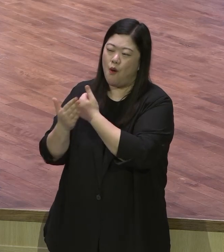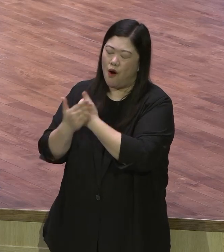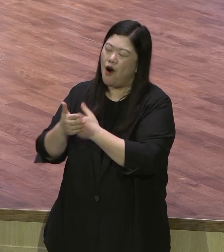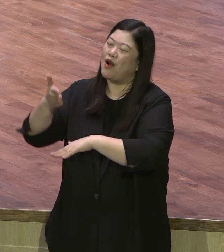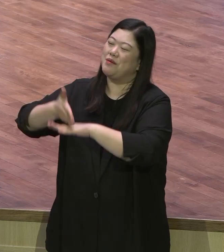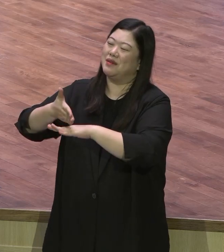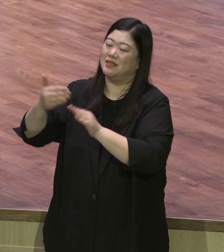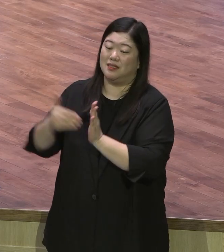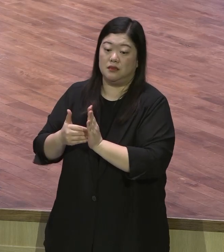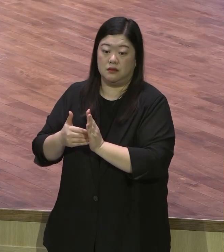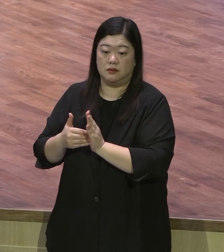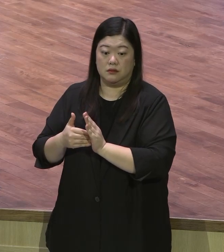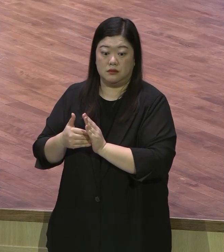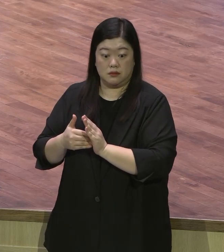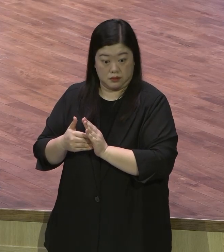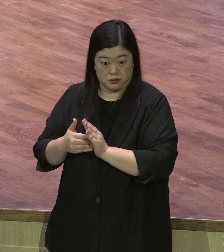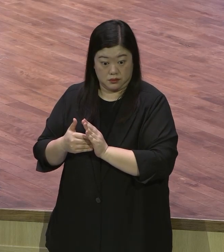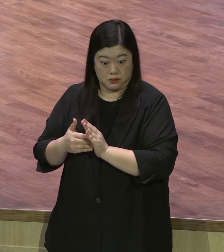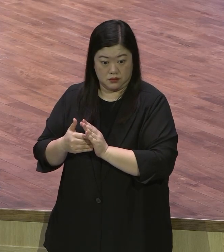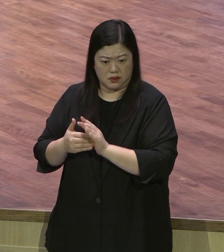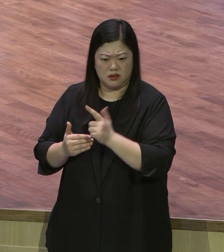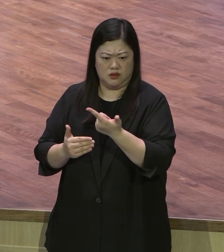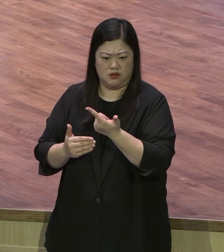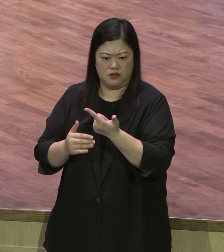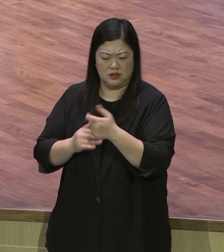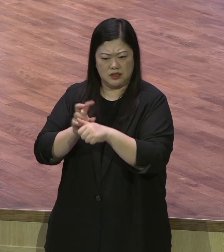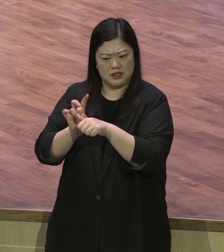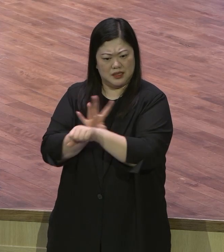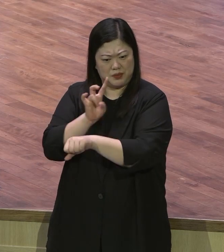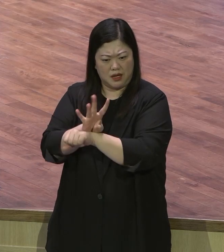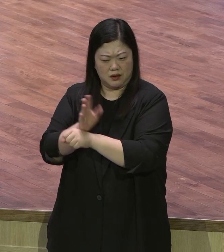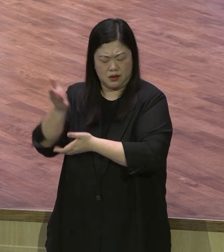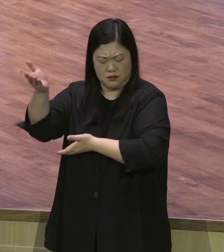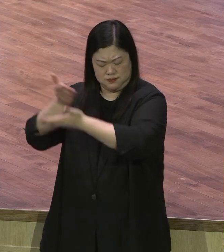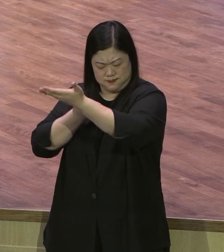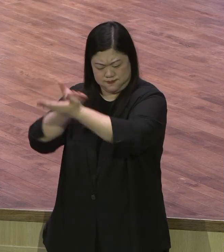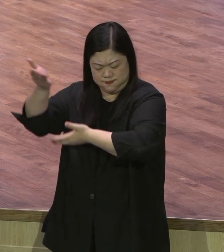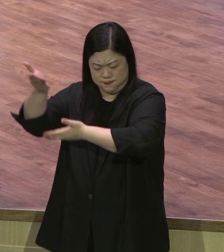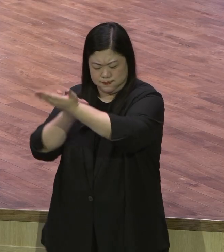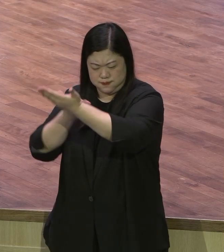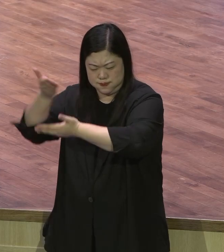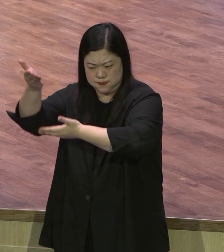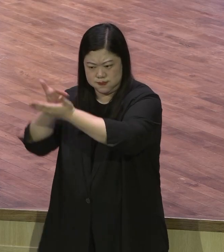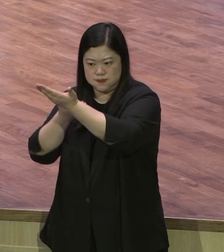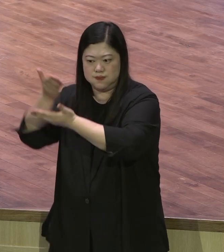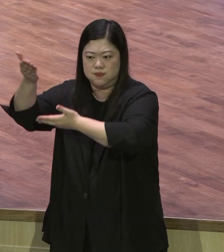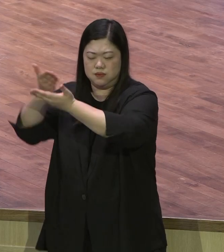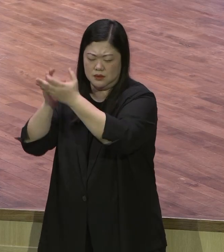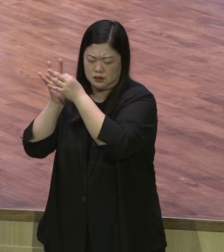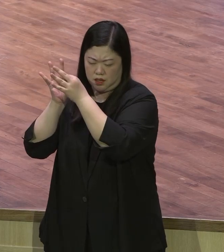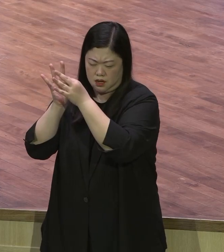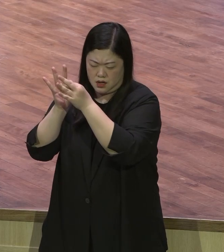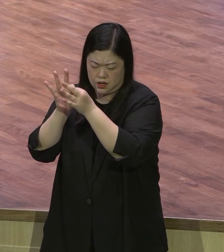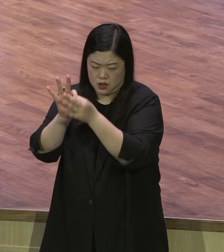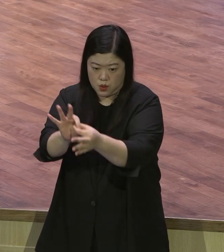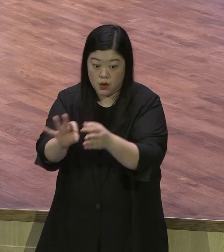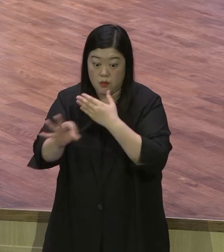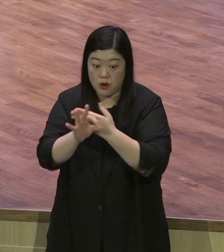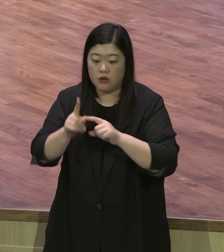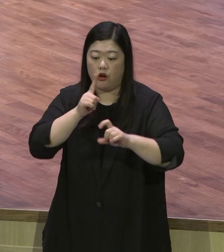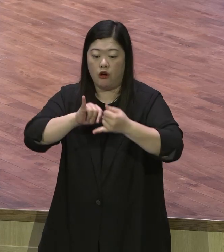24 체험이요. 24 체험. 이런 행복한 언약의 여정을 여러분